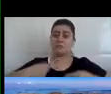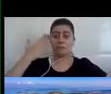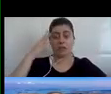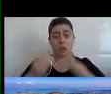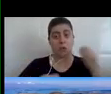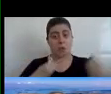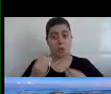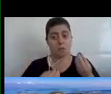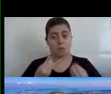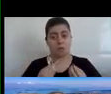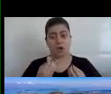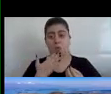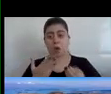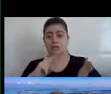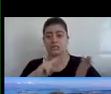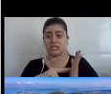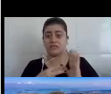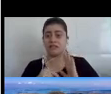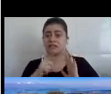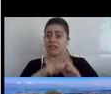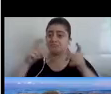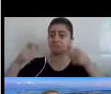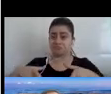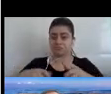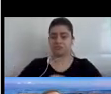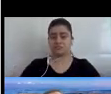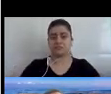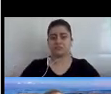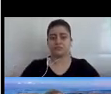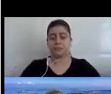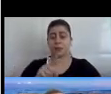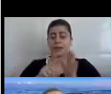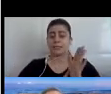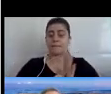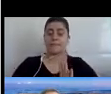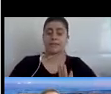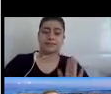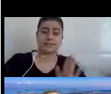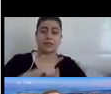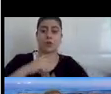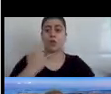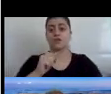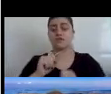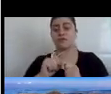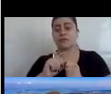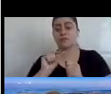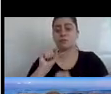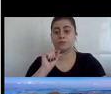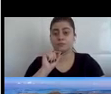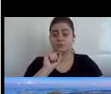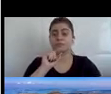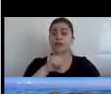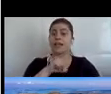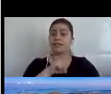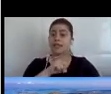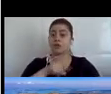isso e qual o significado que isso tem no território. Então, nessa pesquisa, o que a gente fez? A gente pegou todos